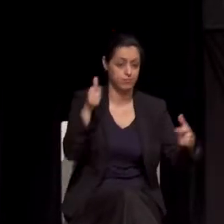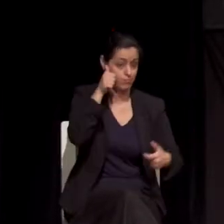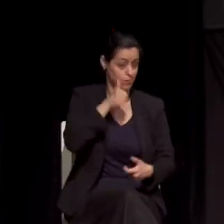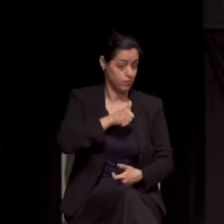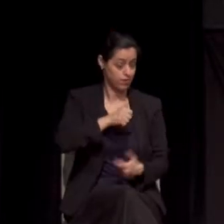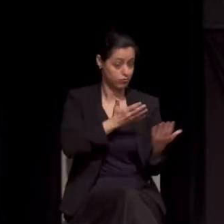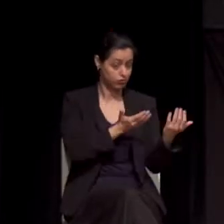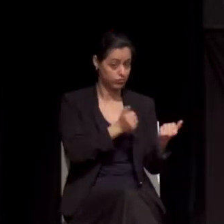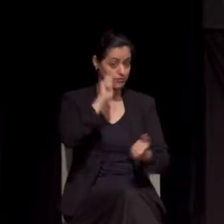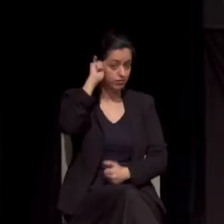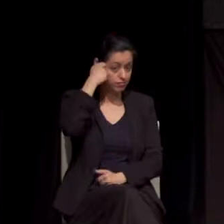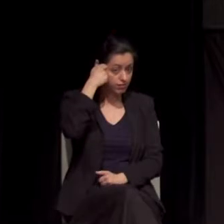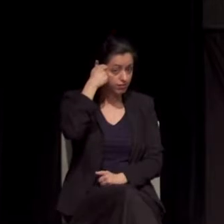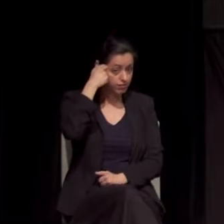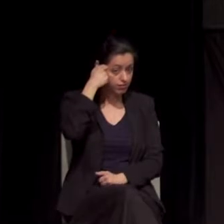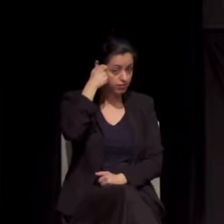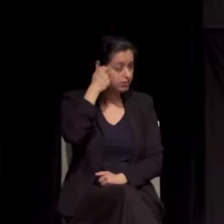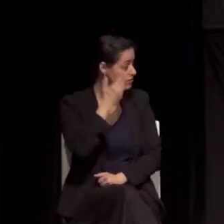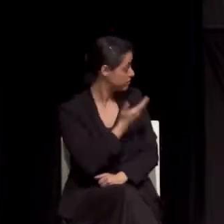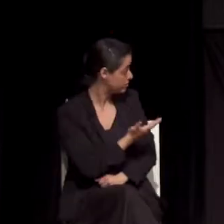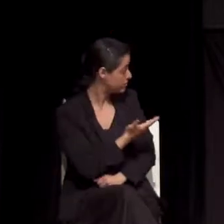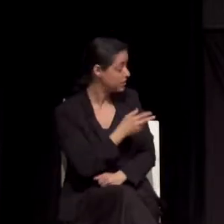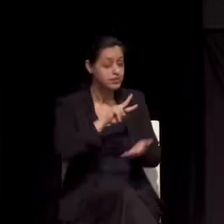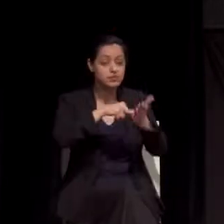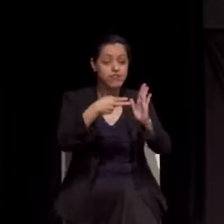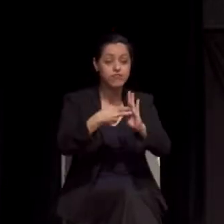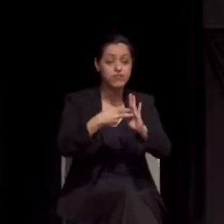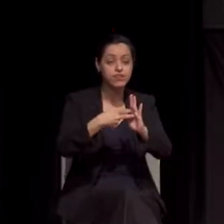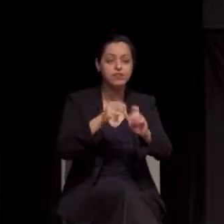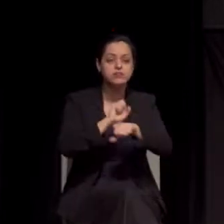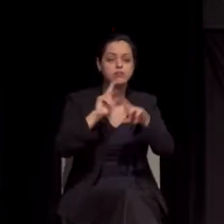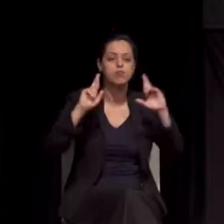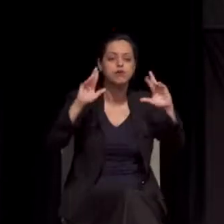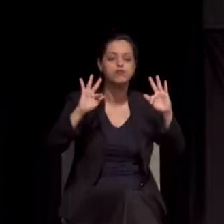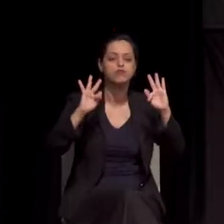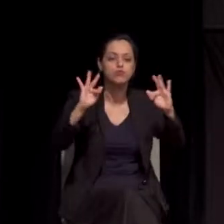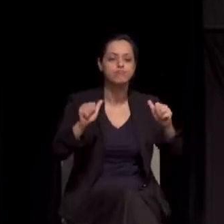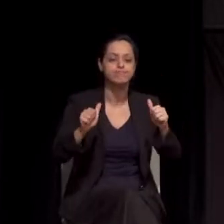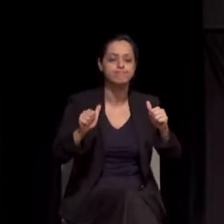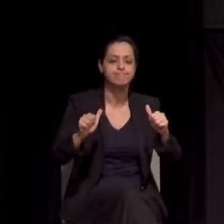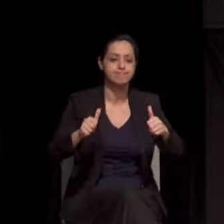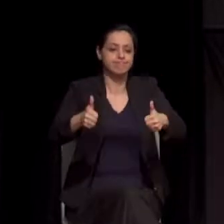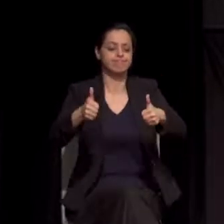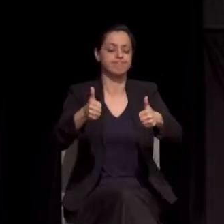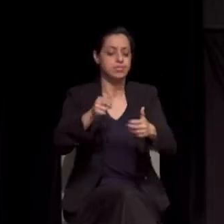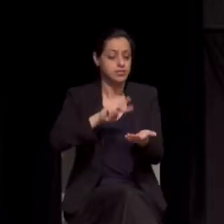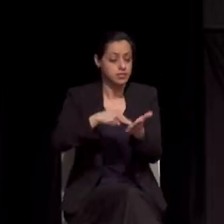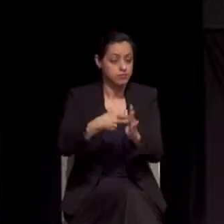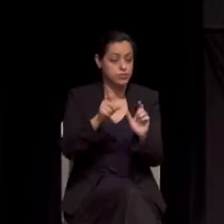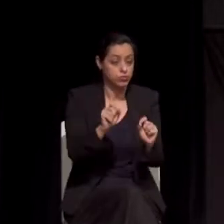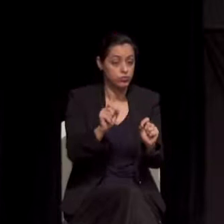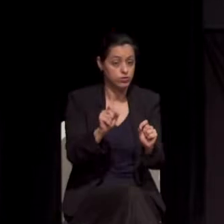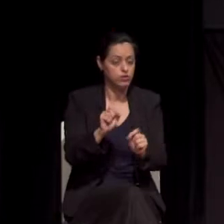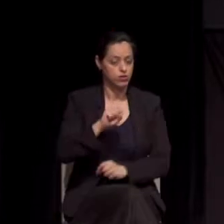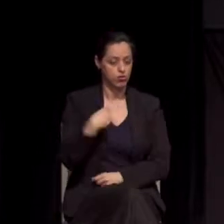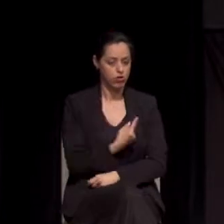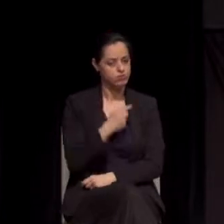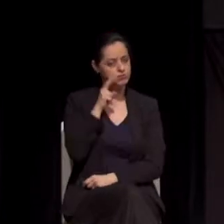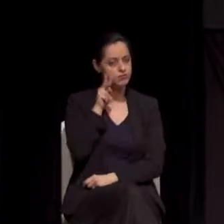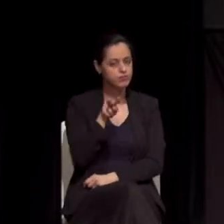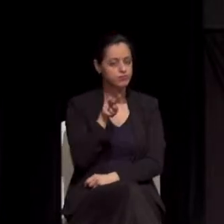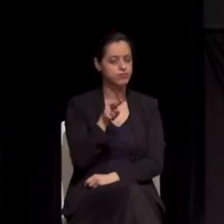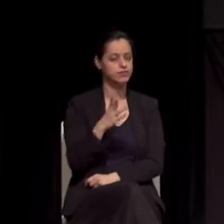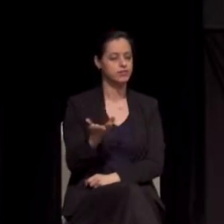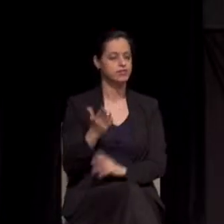é esperança, é Ireti, né? É isso. Quando a gente observa